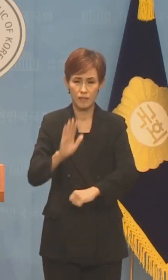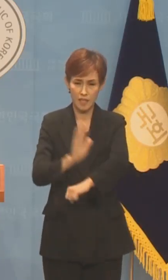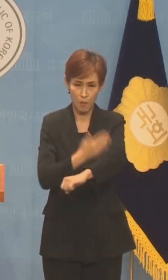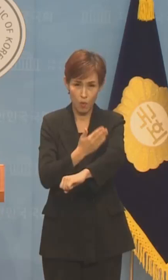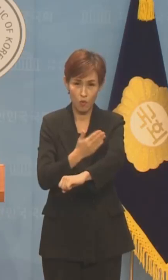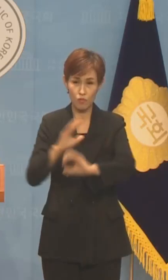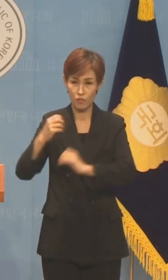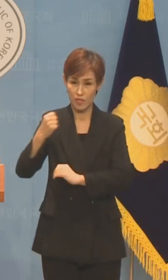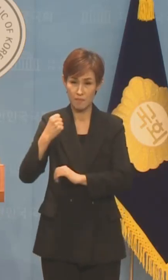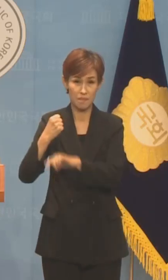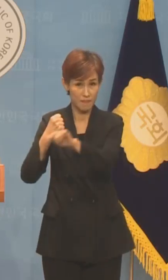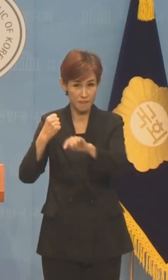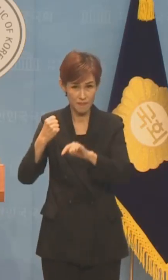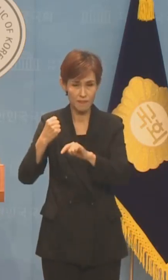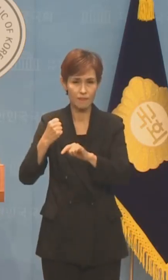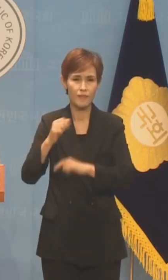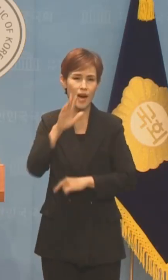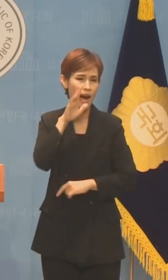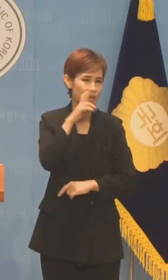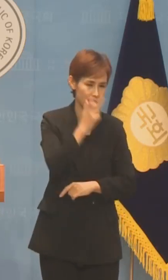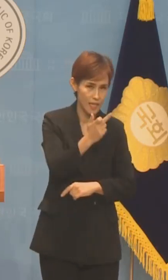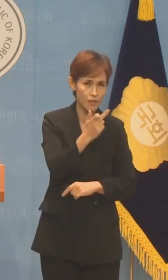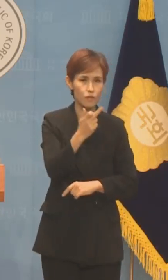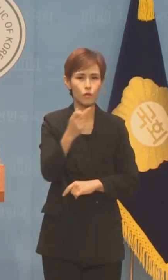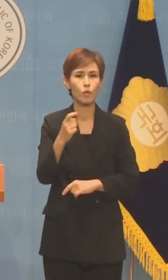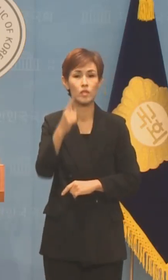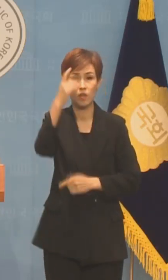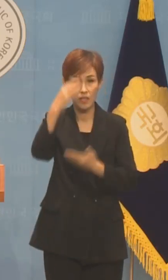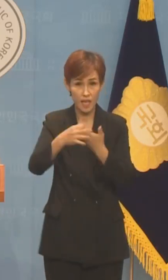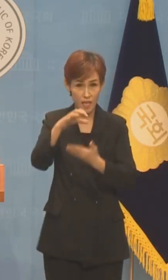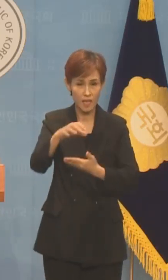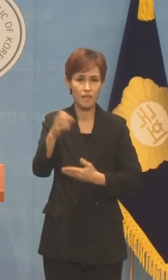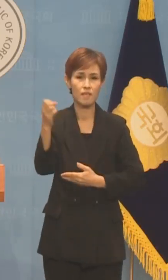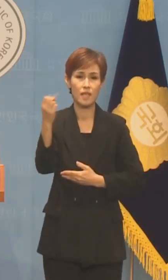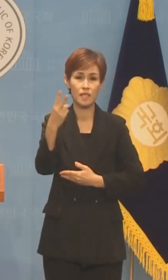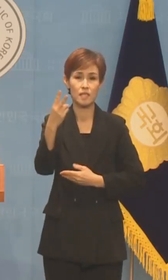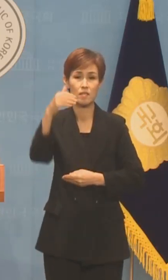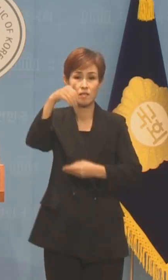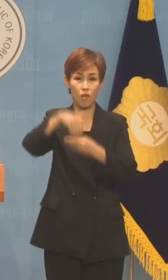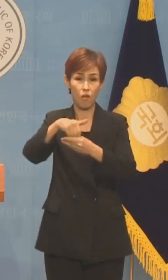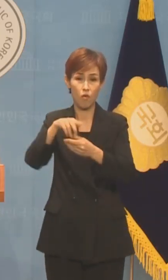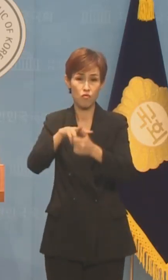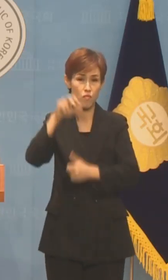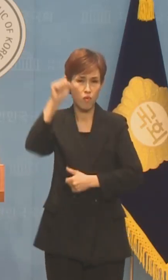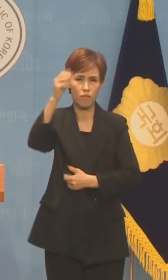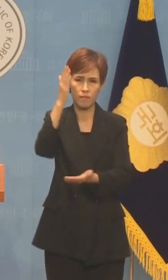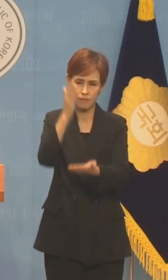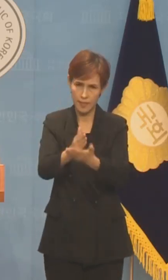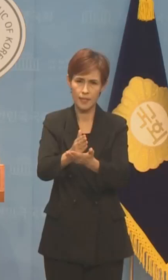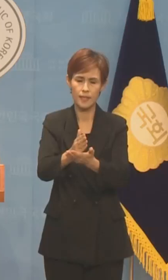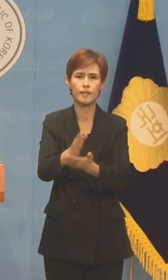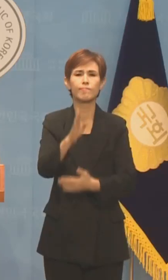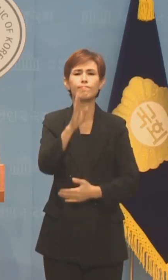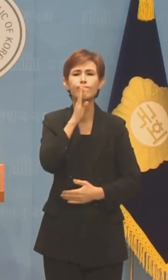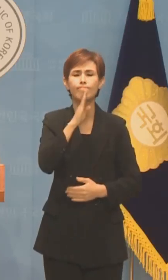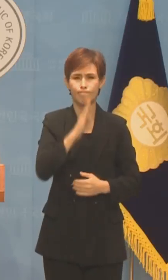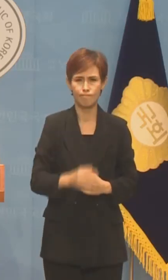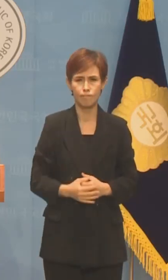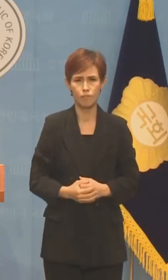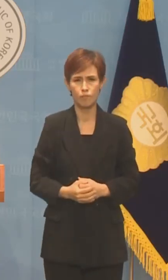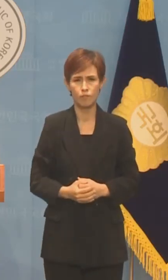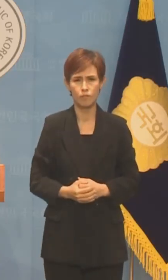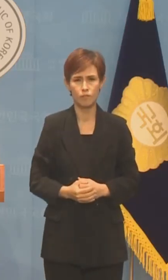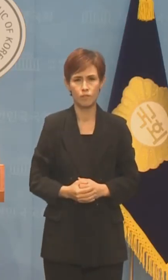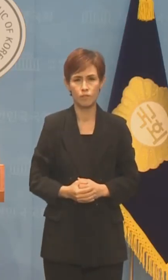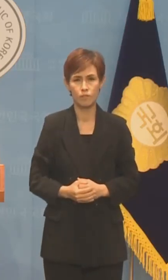만든 국힘에서 아산은 물론 천안에서도 재보선 후보를 내지 말아야 함은 물론이겠습니다.